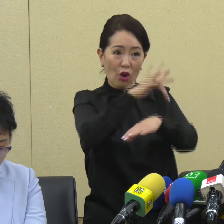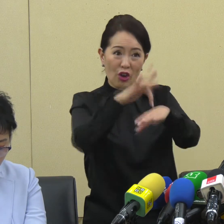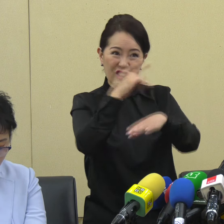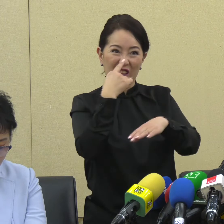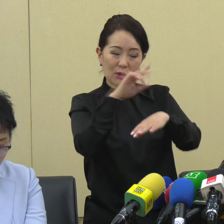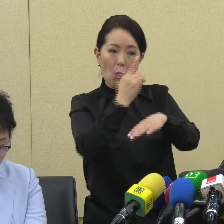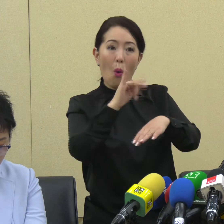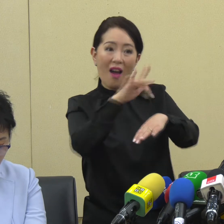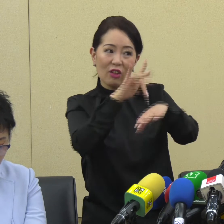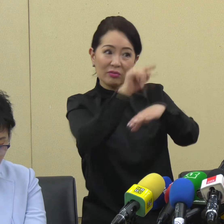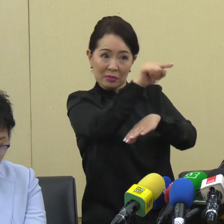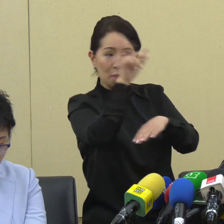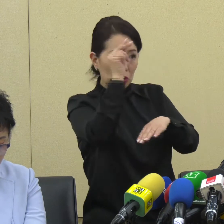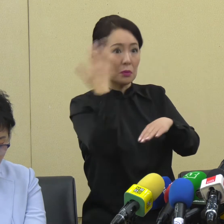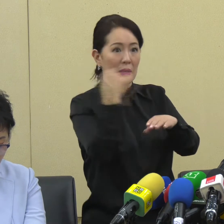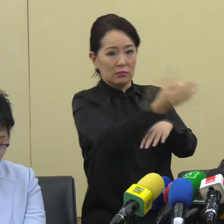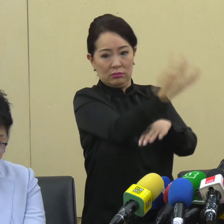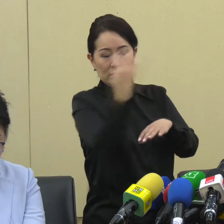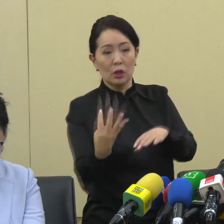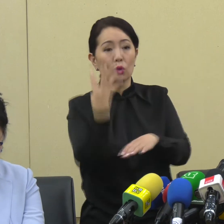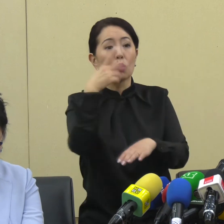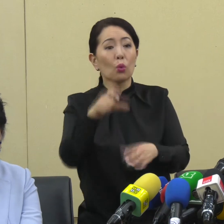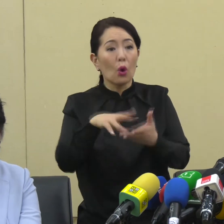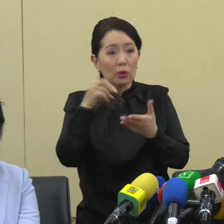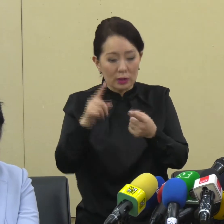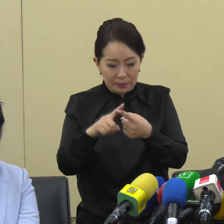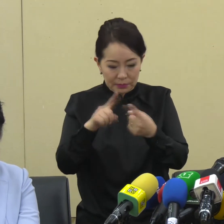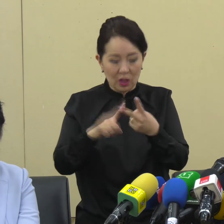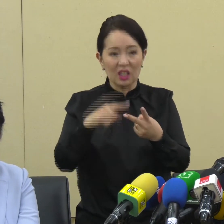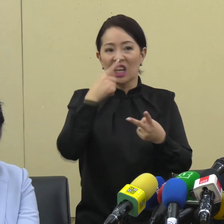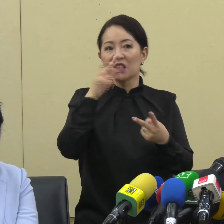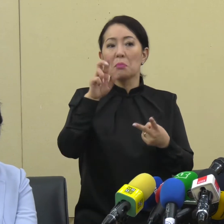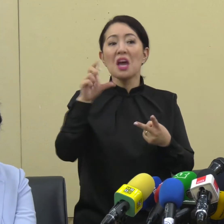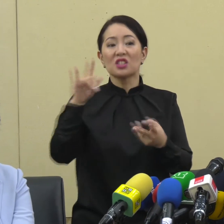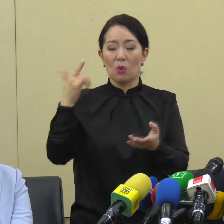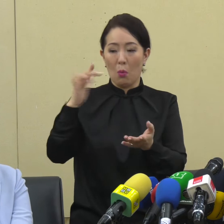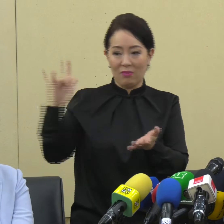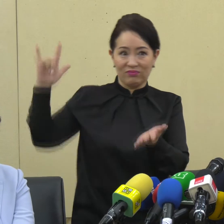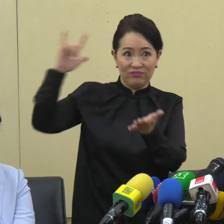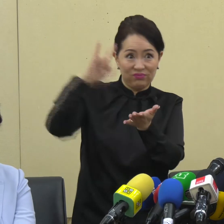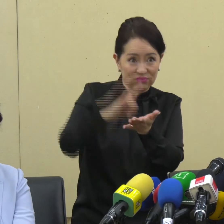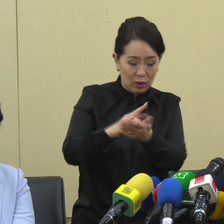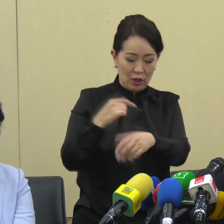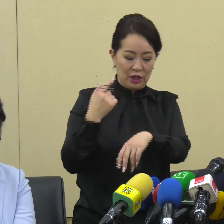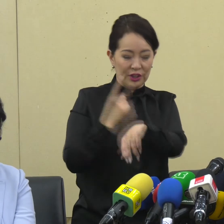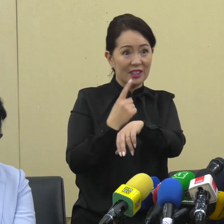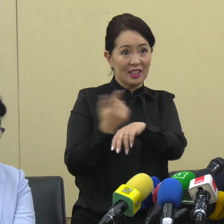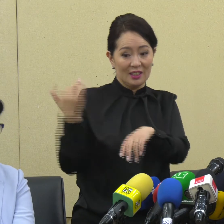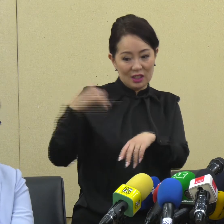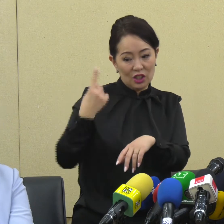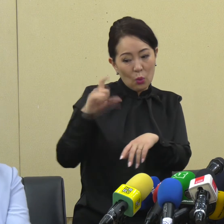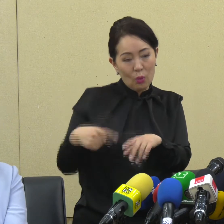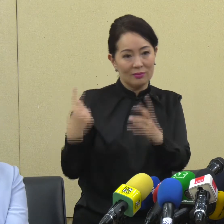Ухаан хотод сурч байсан 4 оюутан Бээжин Улаанбаатар онгоцоор ирсэн 13 цагт ирсэн нэг